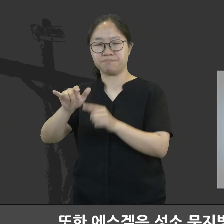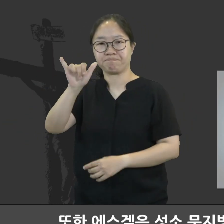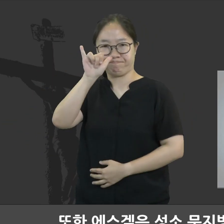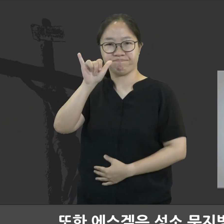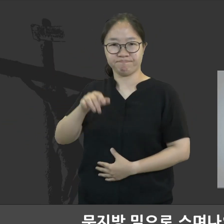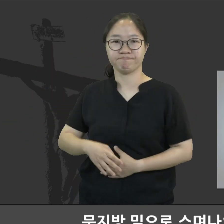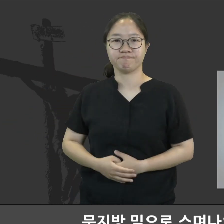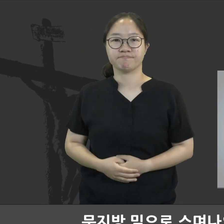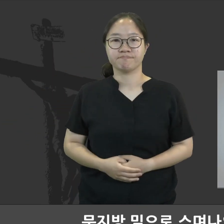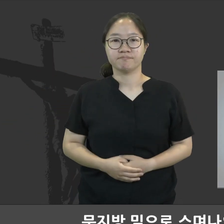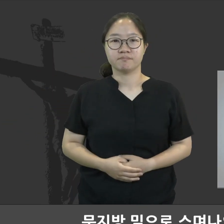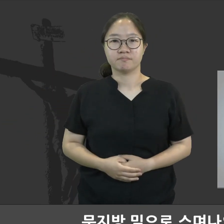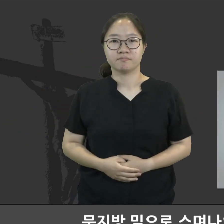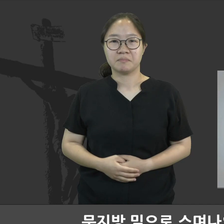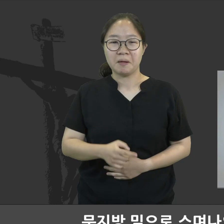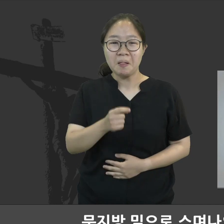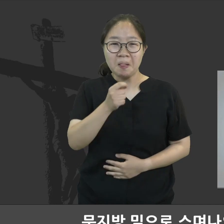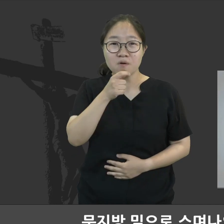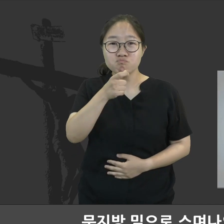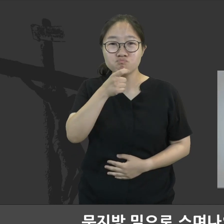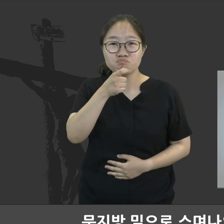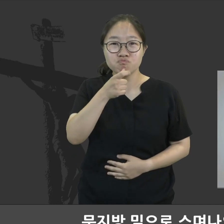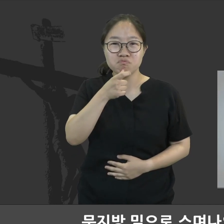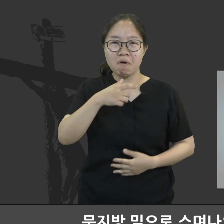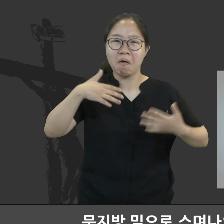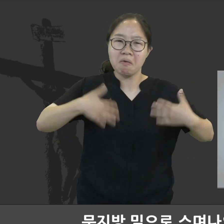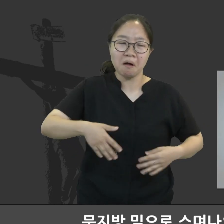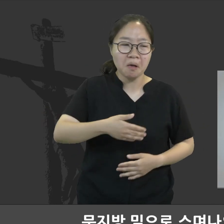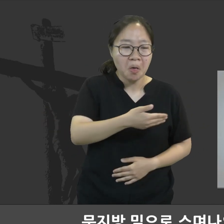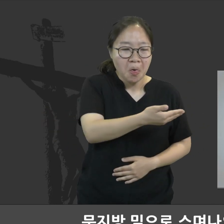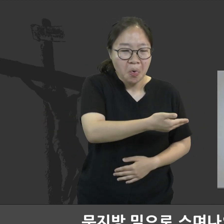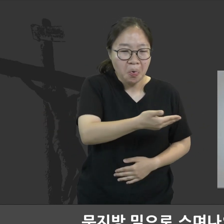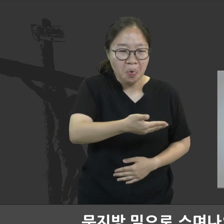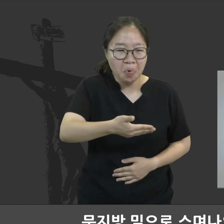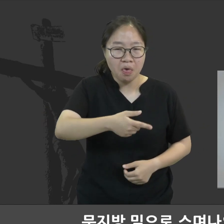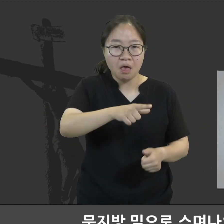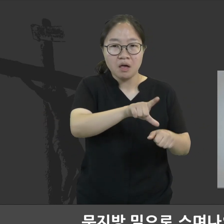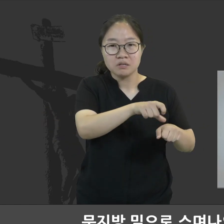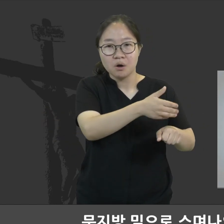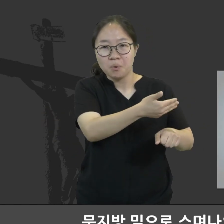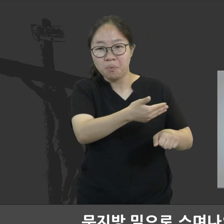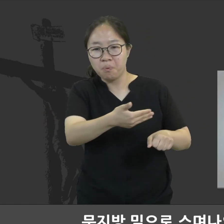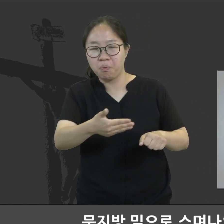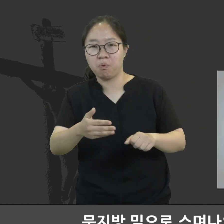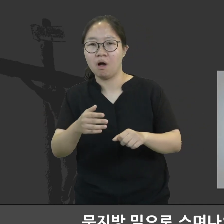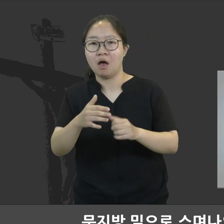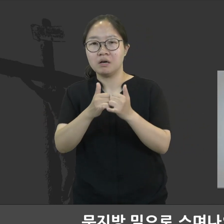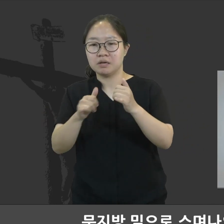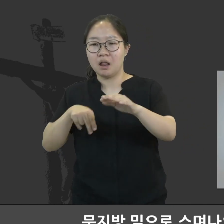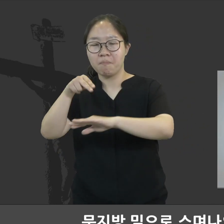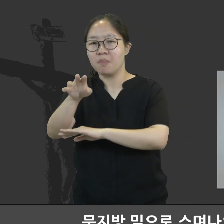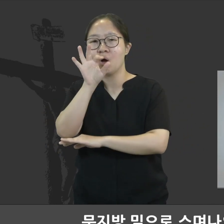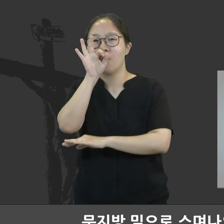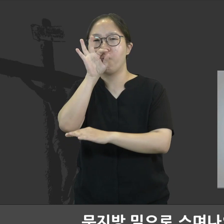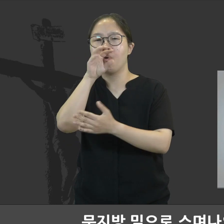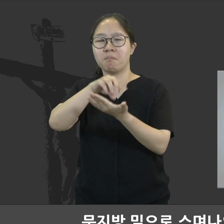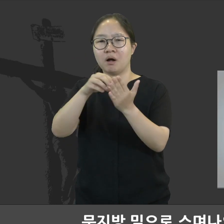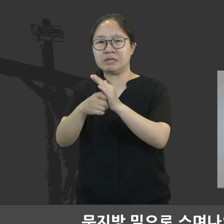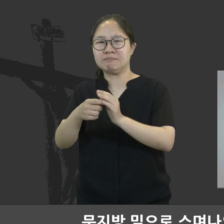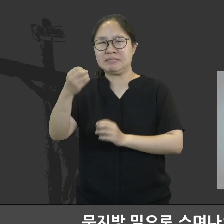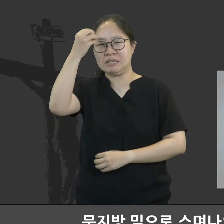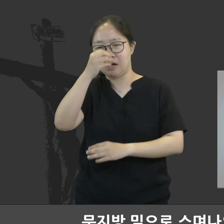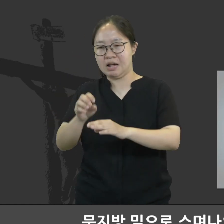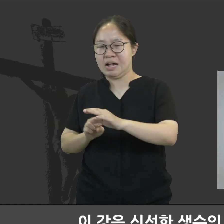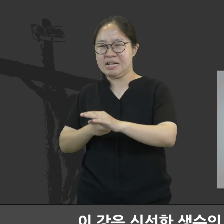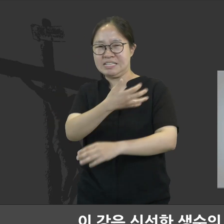봅니다. 문지방 밑으로 스며나오는 미약한 물은 곧 사람이 능히 건널 수 없는 깊은 강을